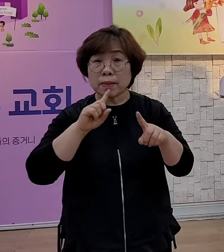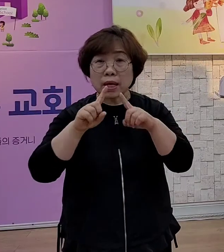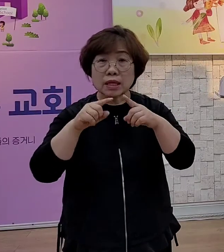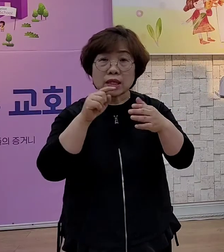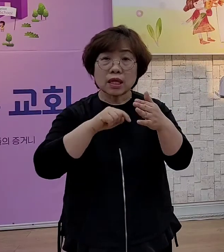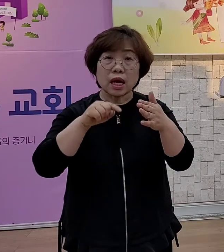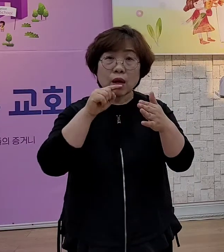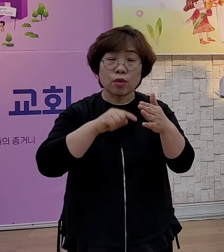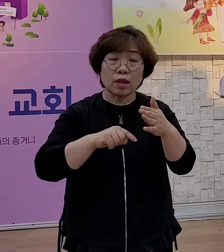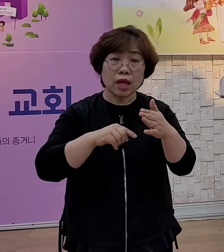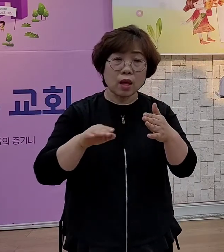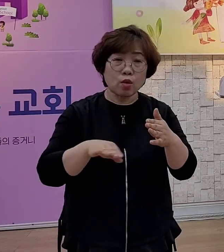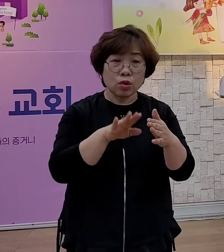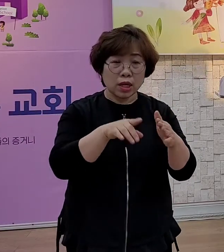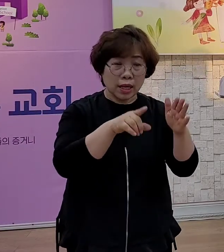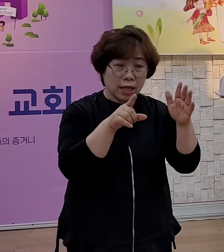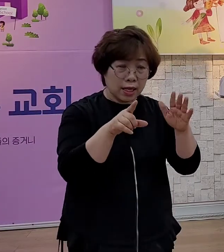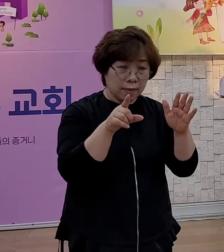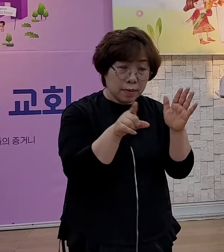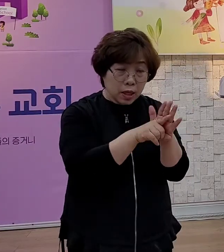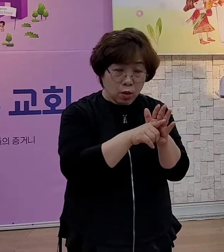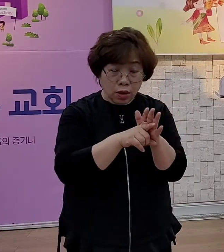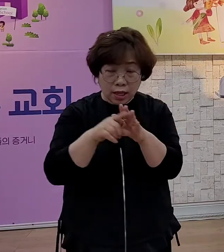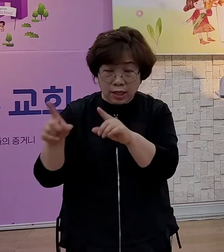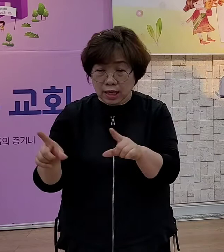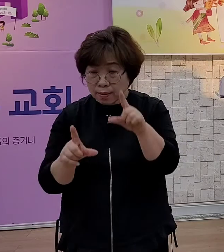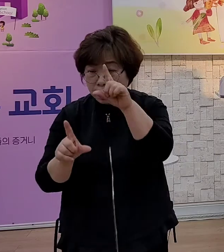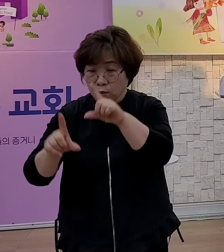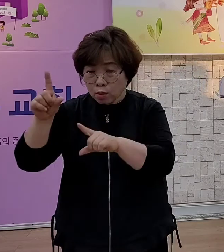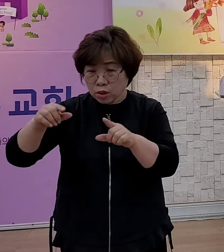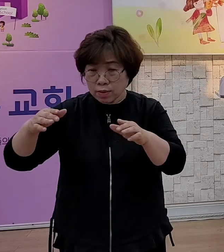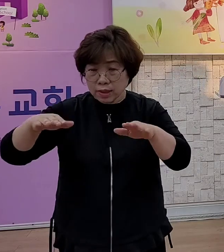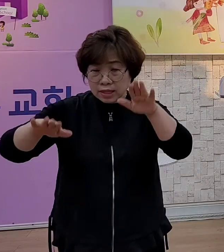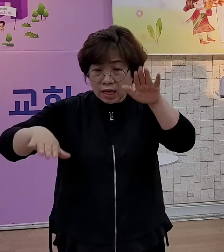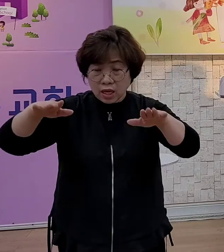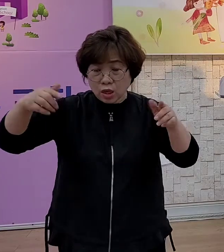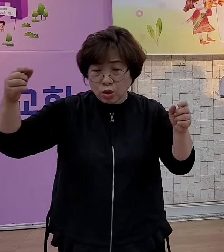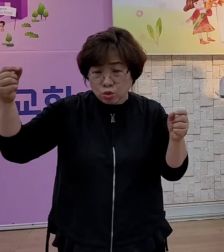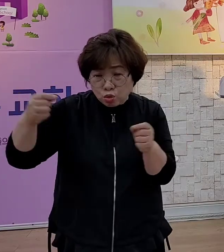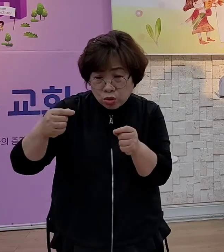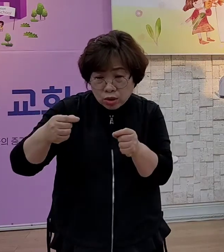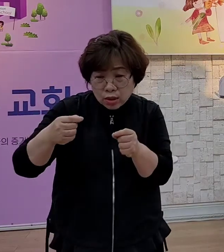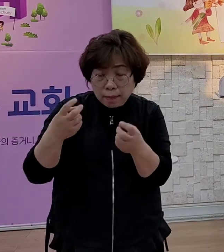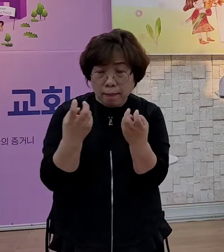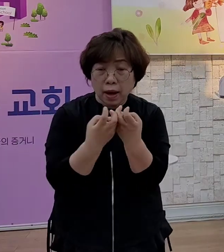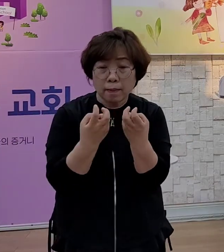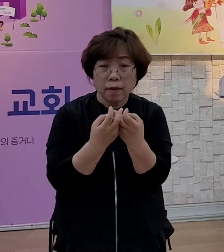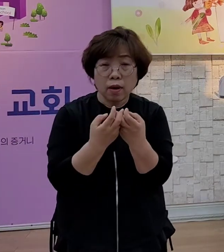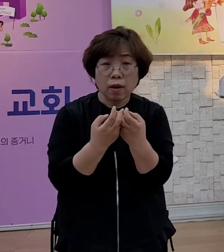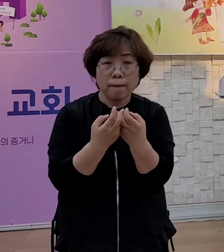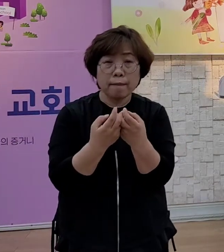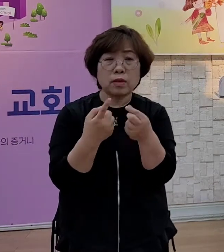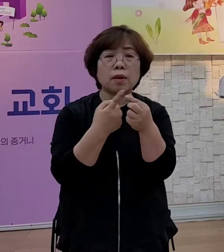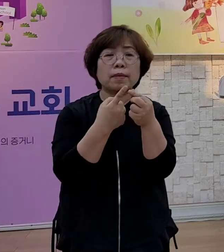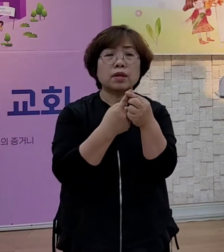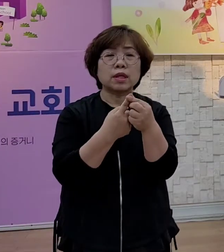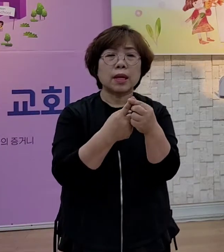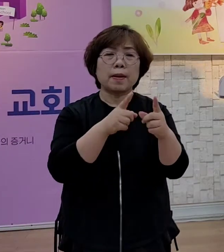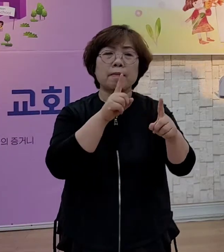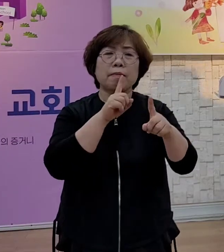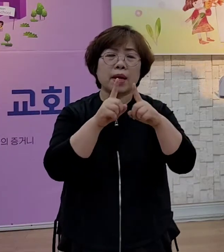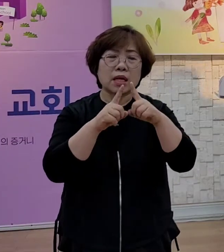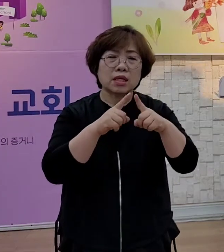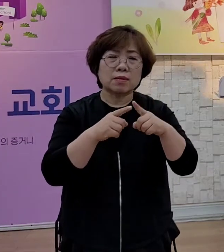갭을 줄여나가기 위한 첫 번째 원리 뭐냐? 바로 말씀을 진심으로